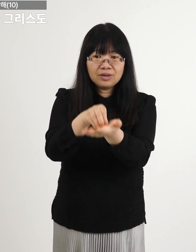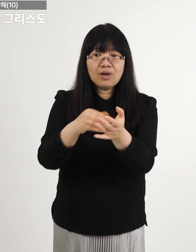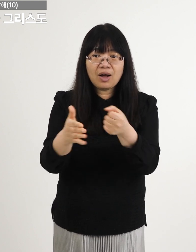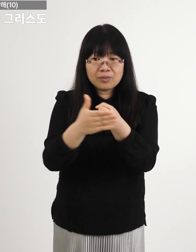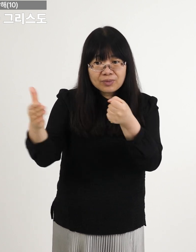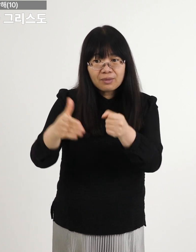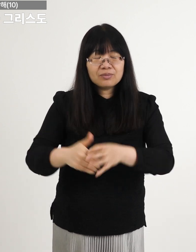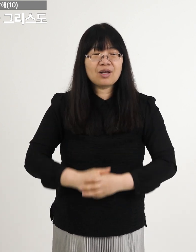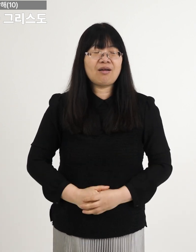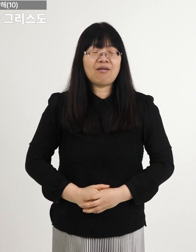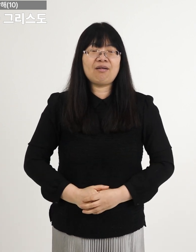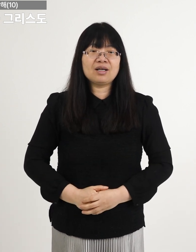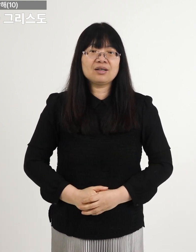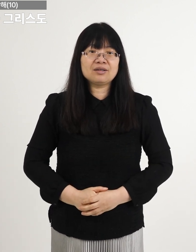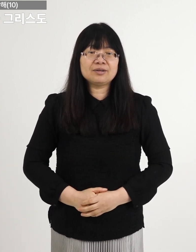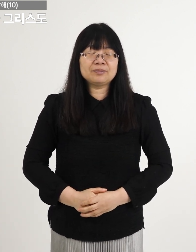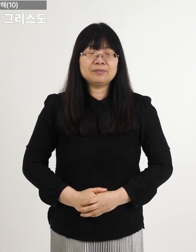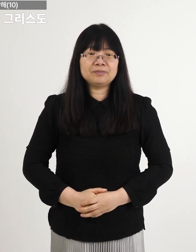등장시킴으로써